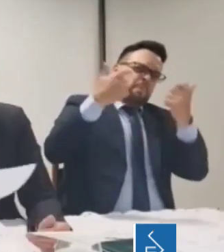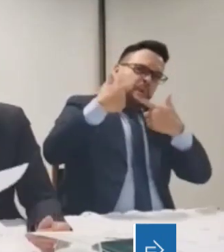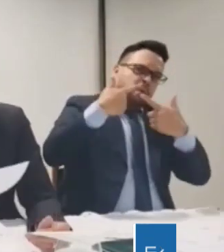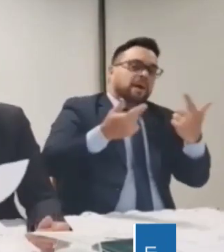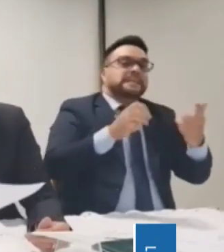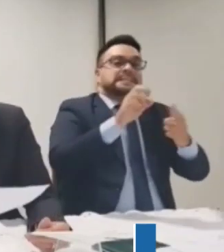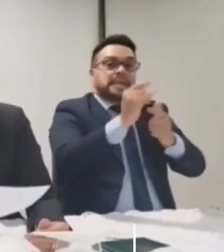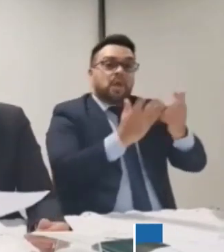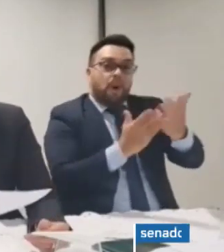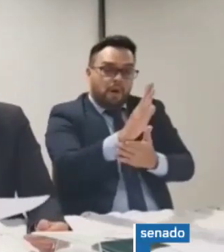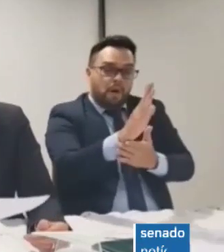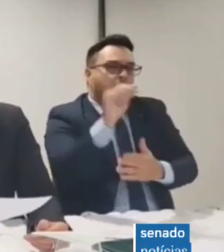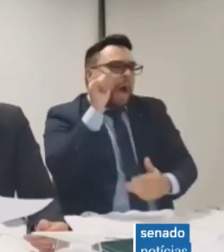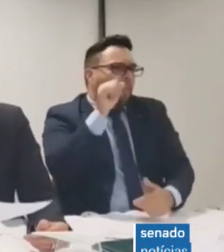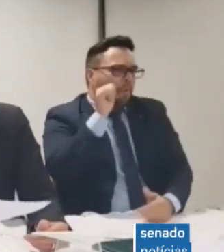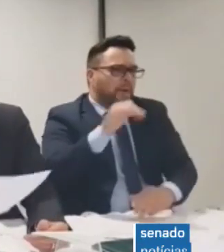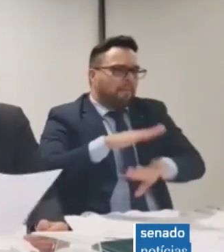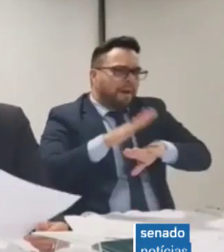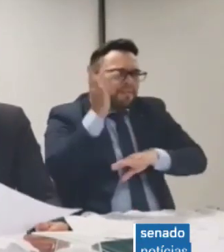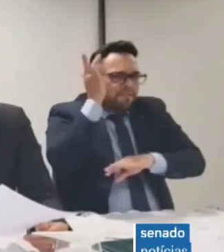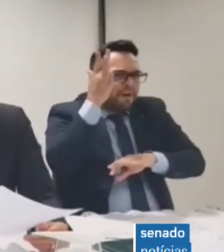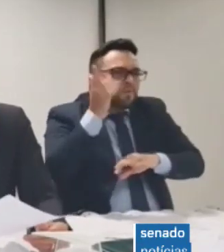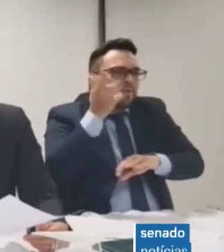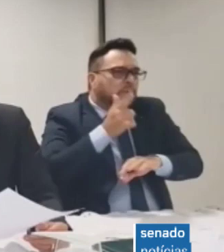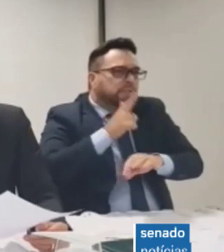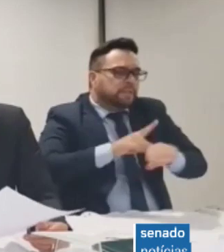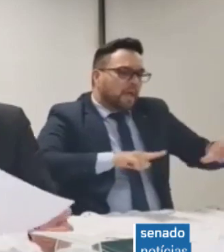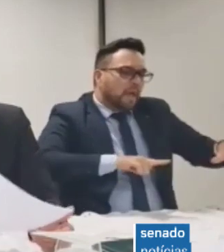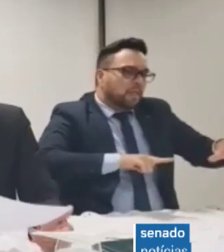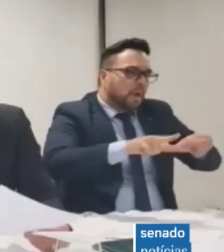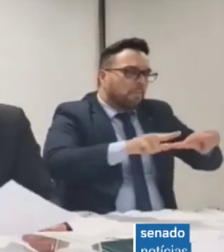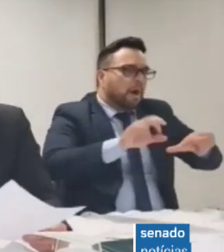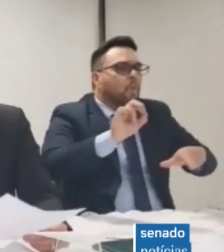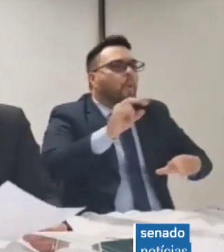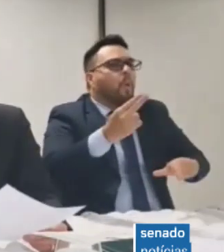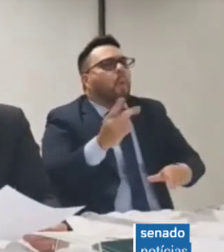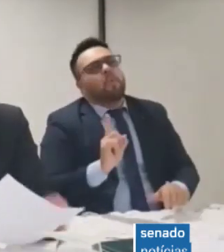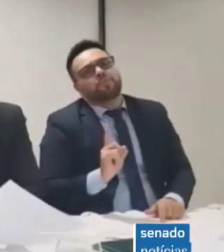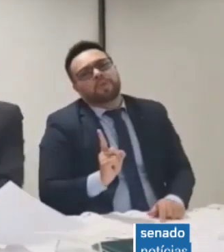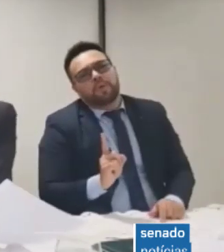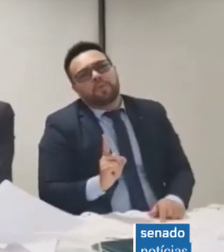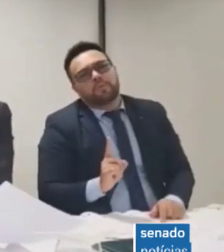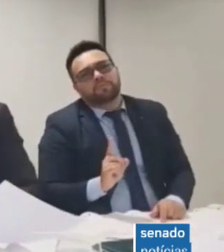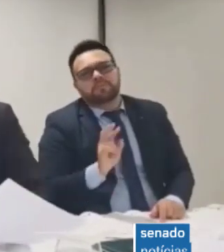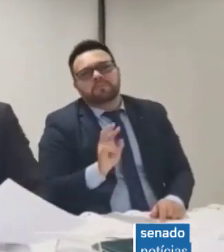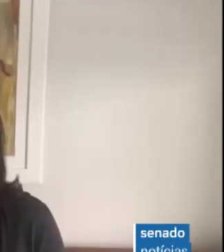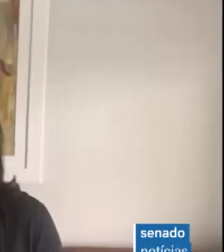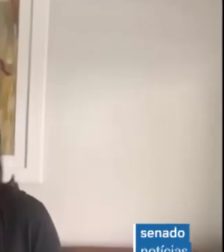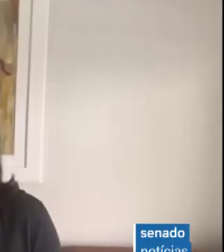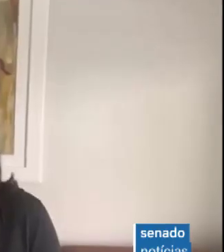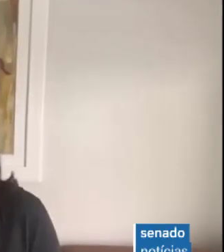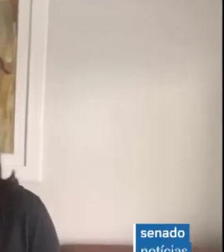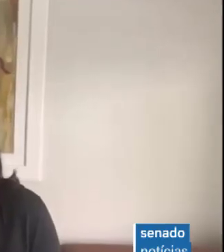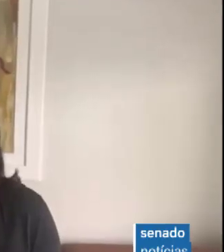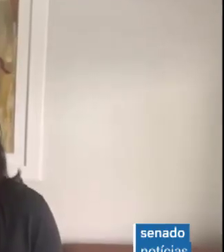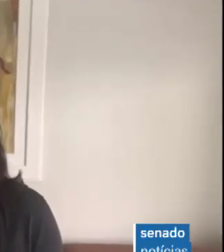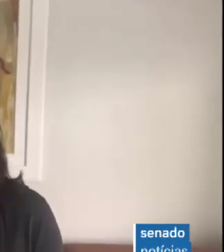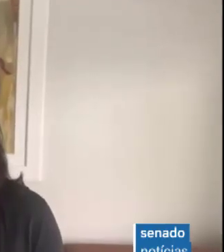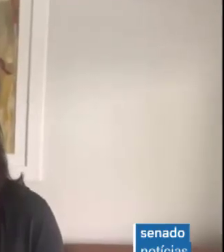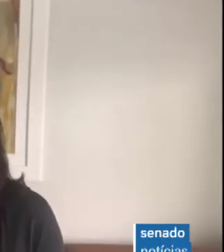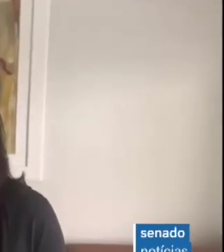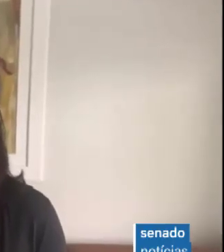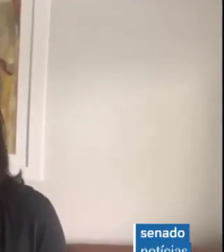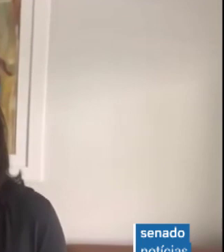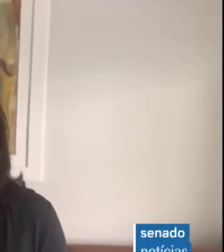Sancionado, você acha que as mulheres vão ter mais facilidade de arranjar emprego ou não no mercado de trabalho? Não responda, não. A líder da